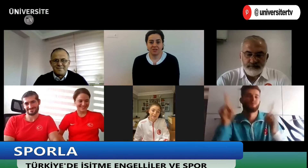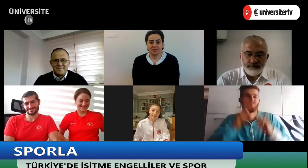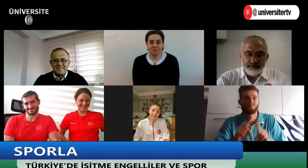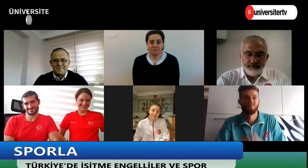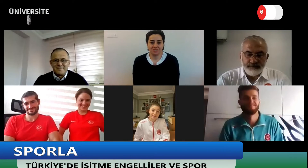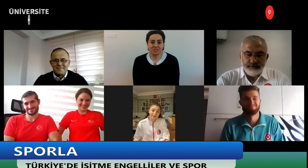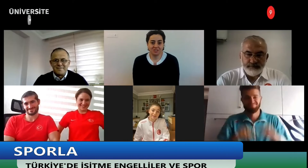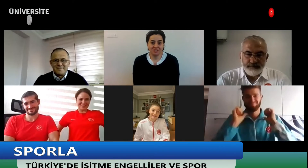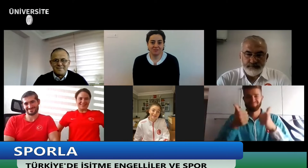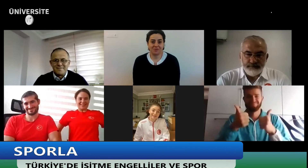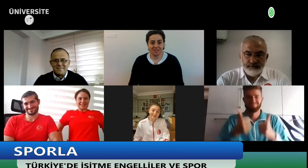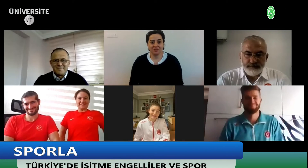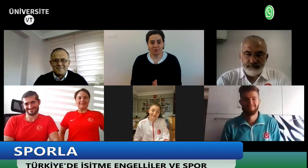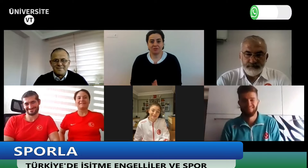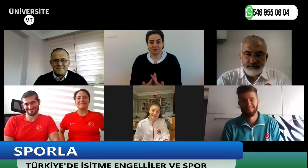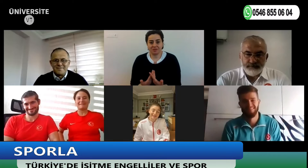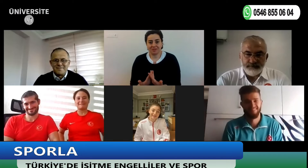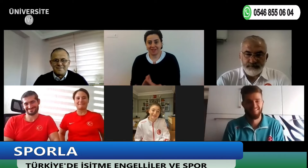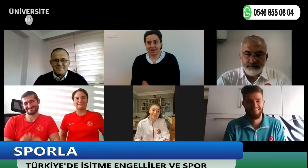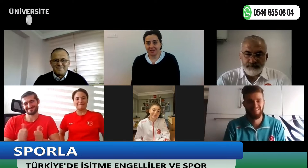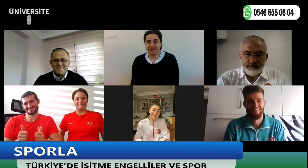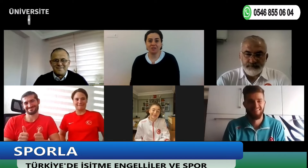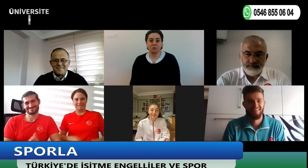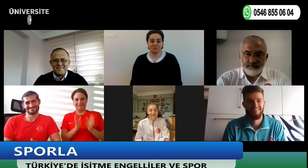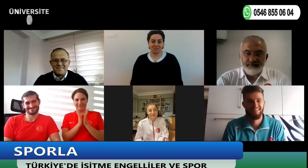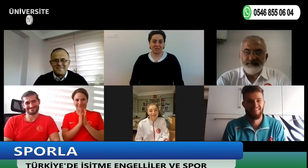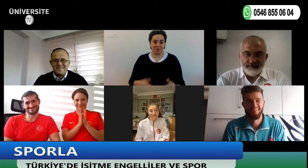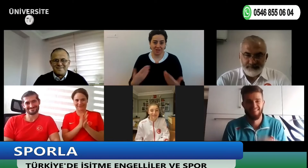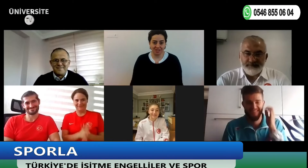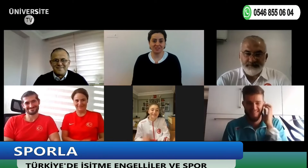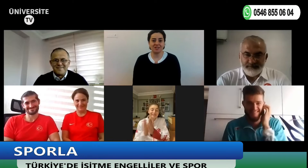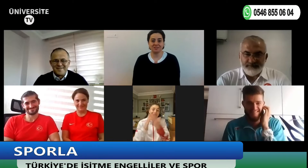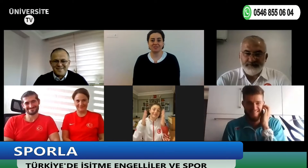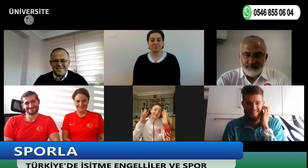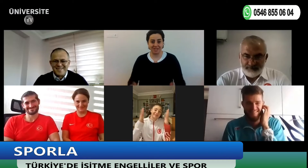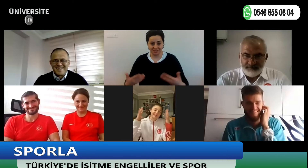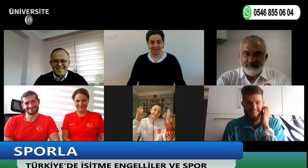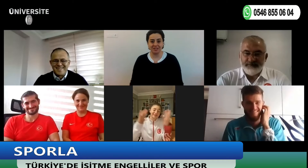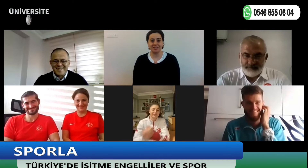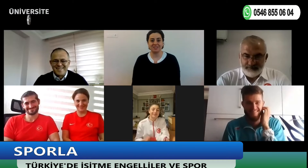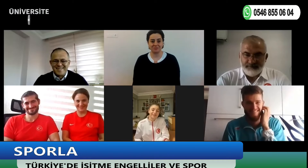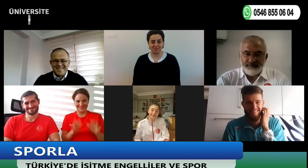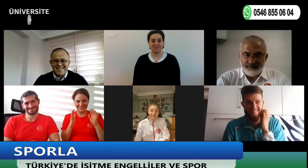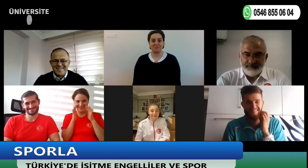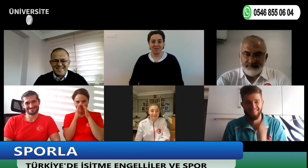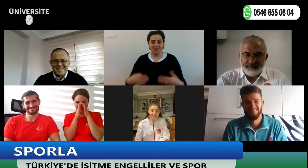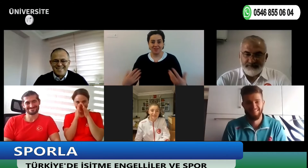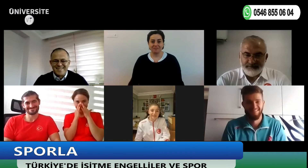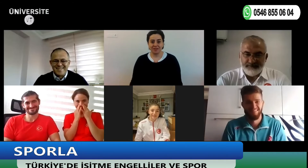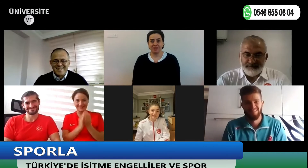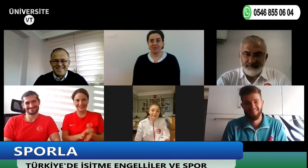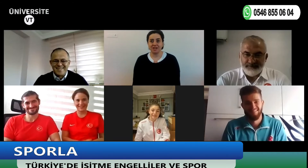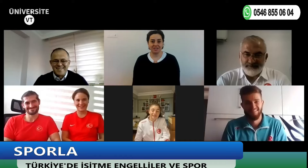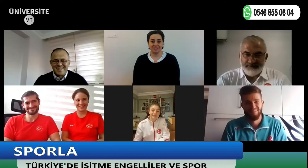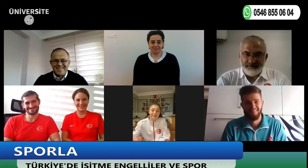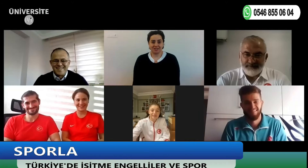Hem başarı beni aile kurabileceğime, hayatta yalnız bireysel hareket edebileceğime